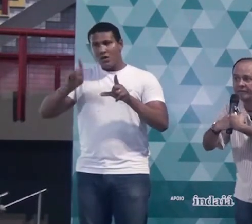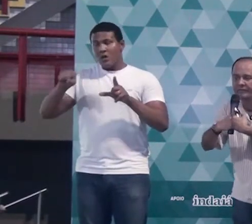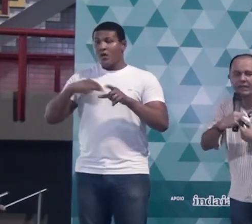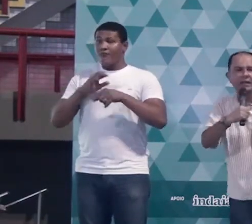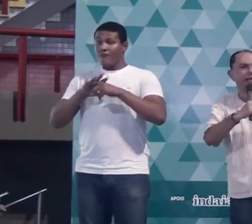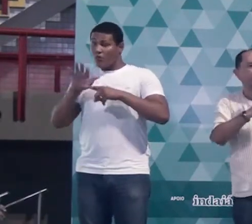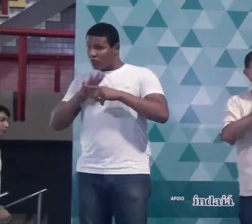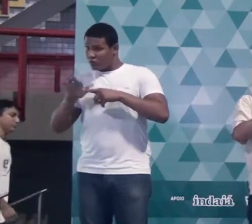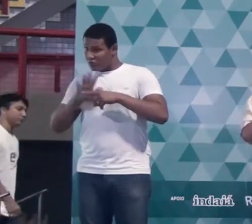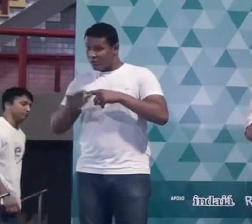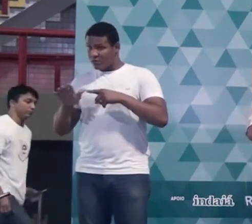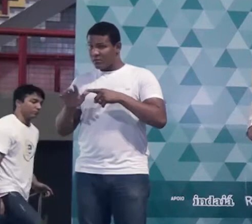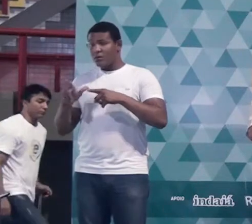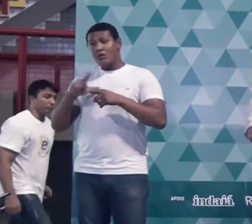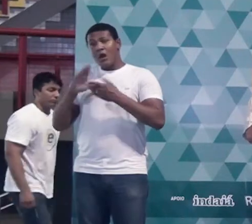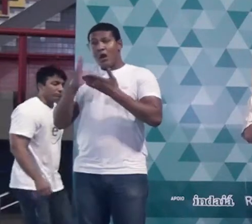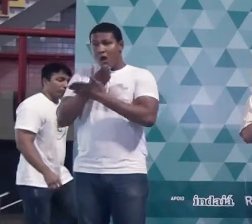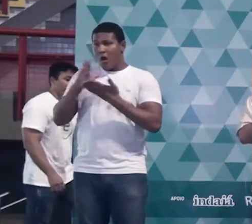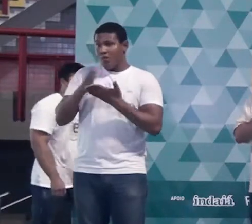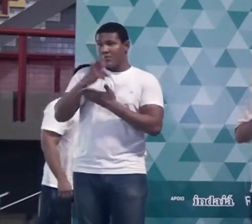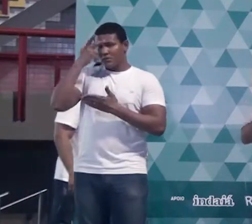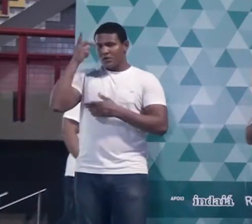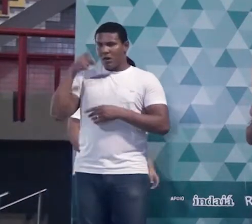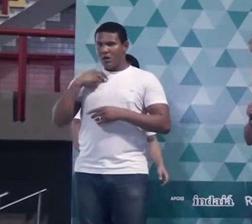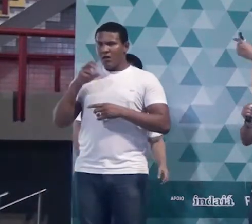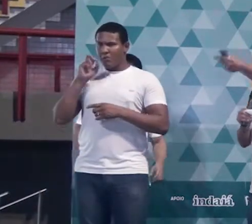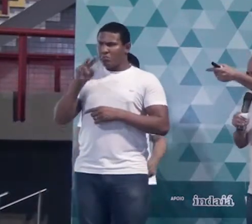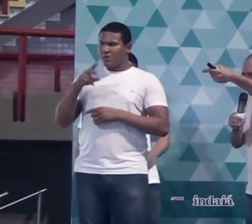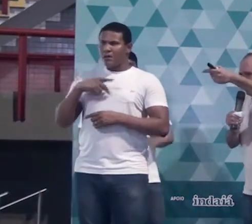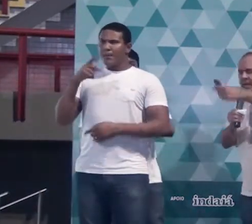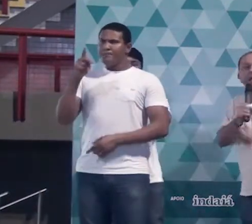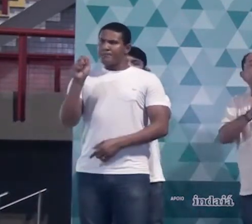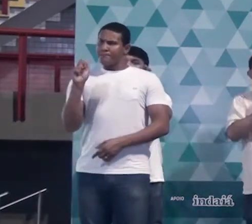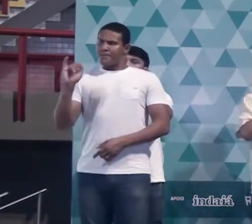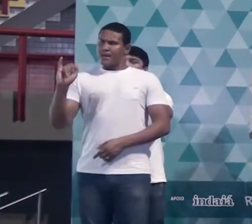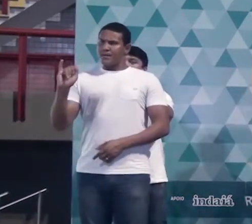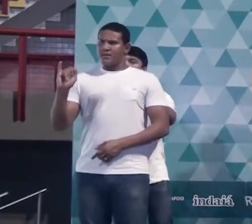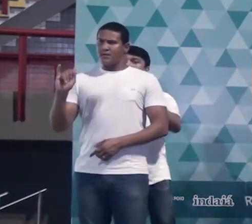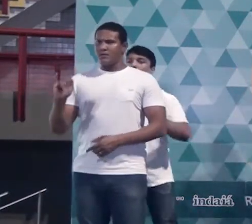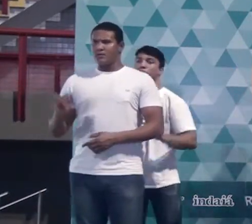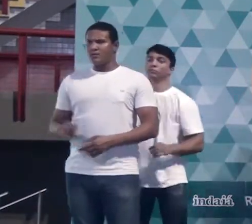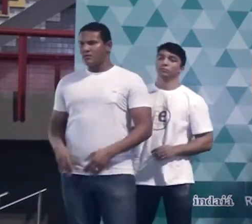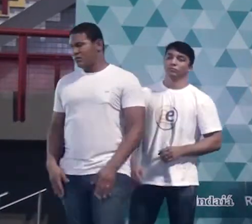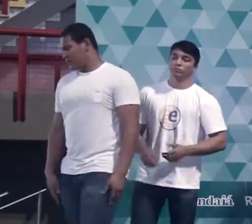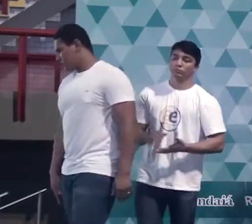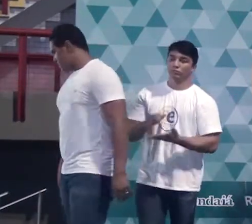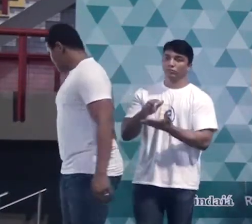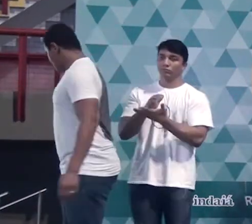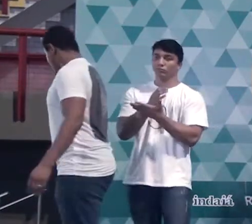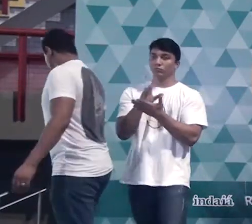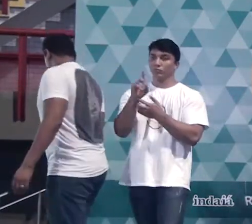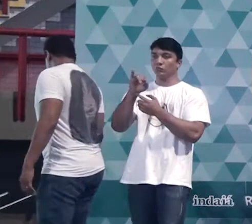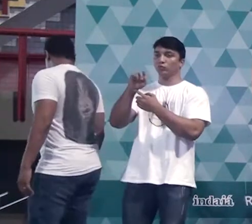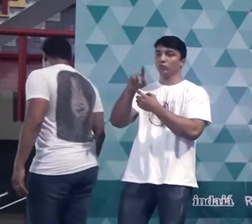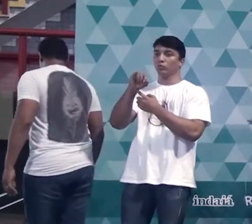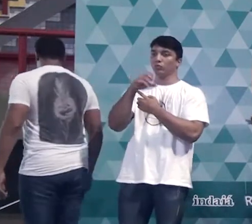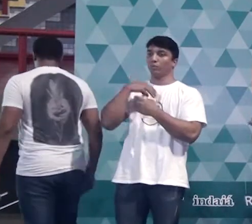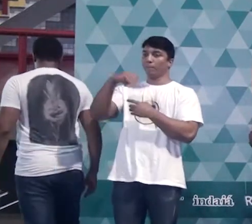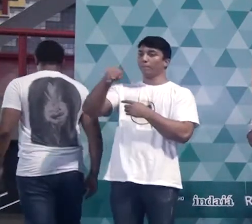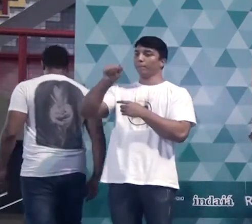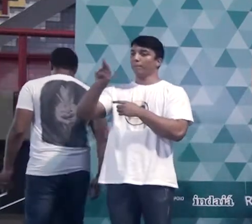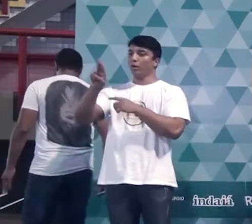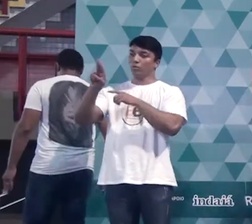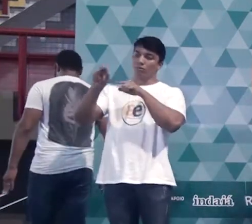fonema. Tem gente que vê ditongo na palavra pai, tem gente que vê ditongo na palavra mal com